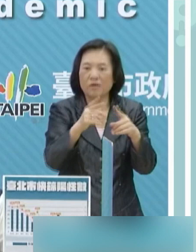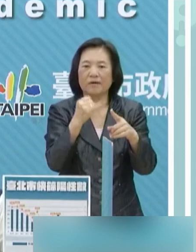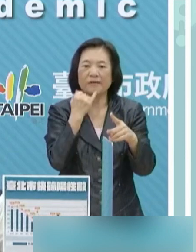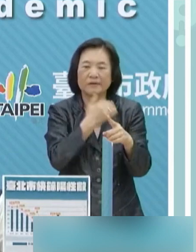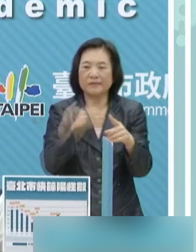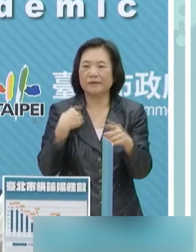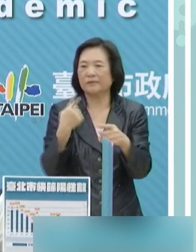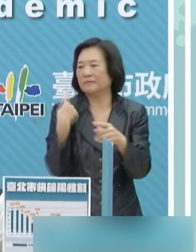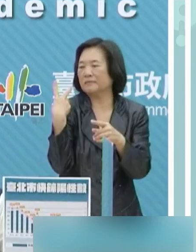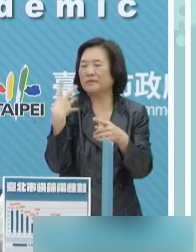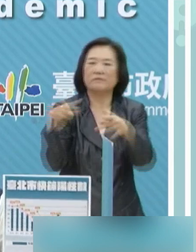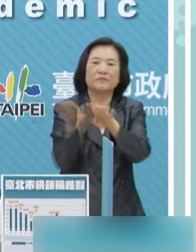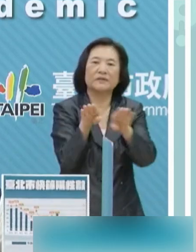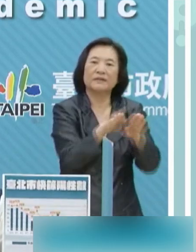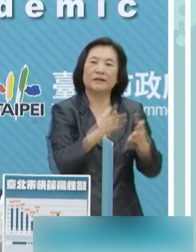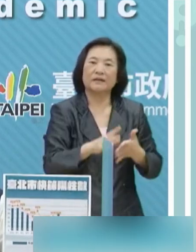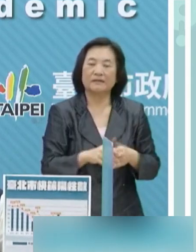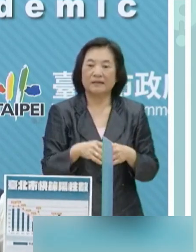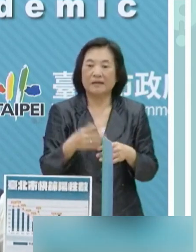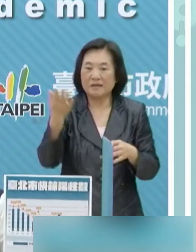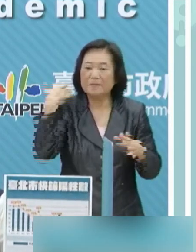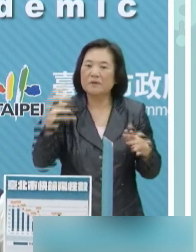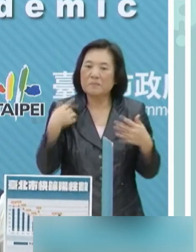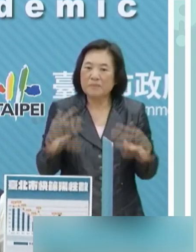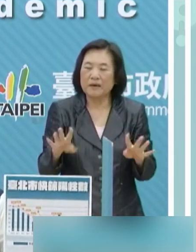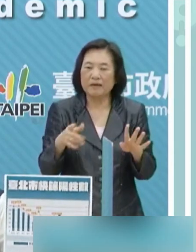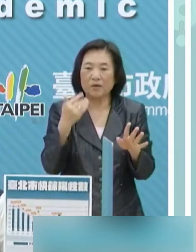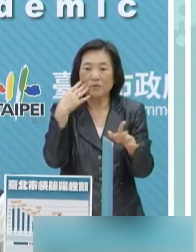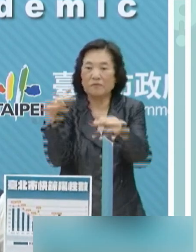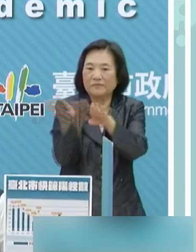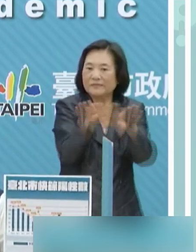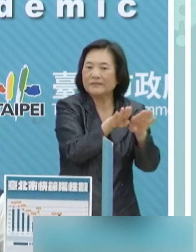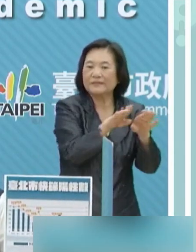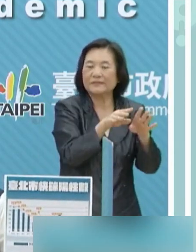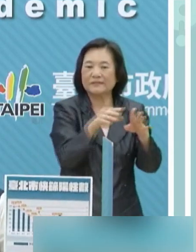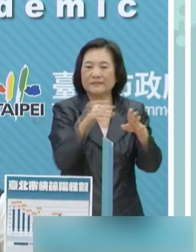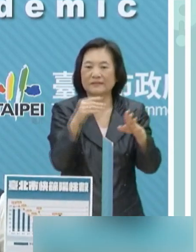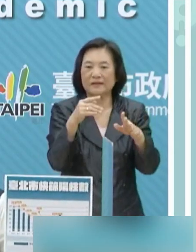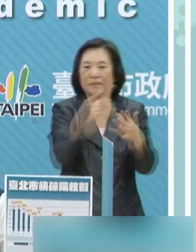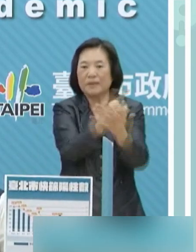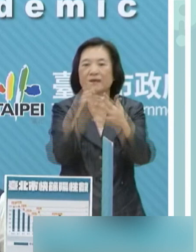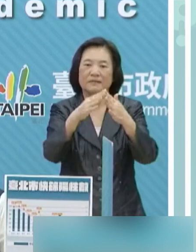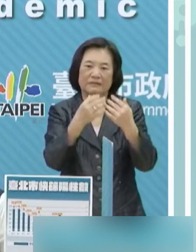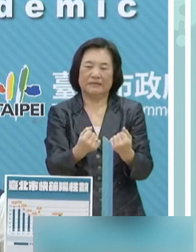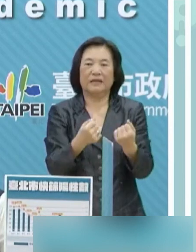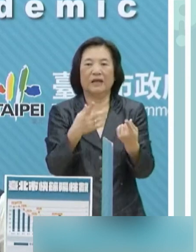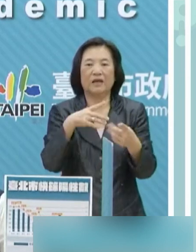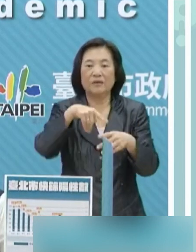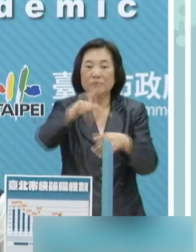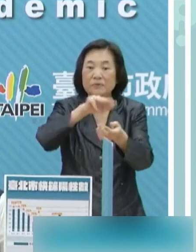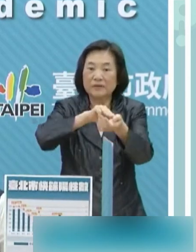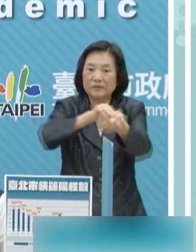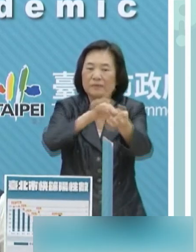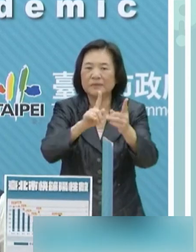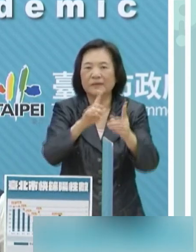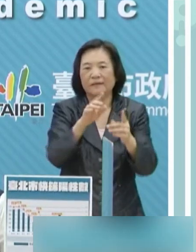在疫苗还没到之前哦，我们总是要做一些事情啊，不然这三级管制是没有办法解除的。